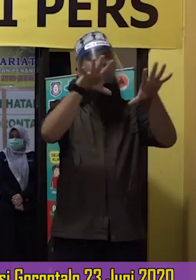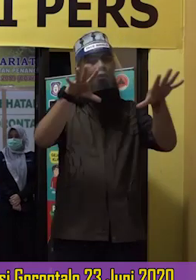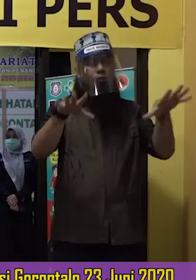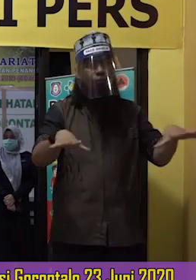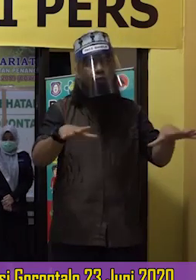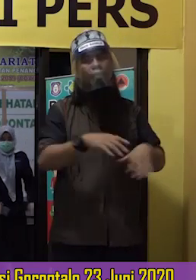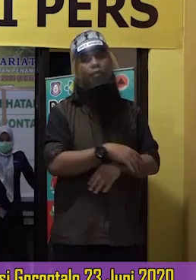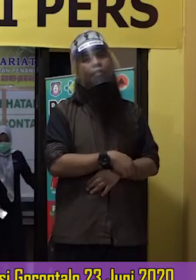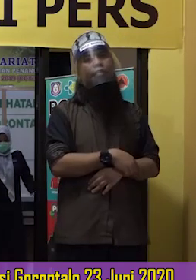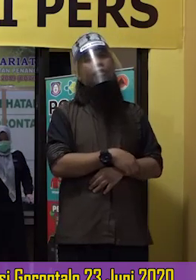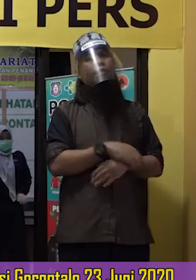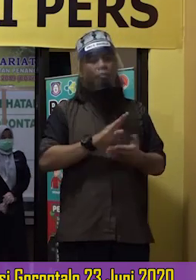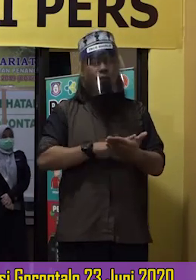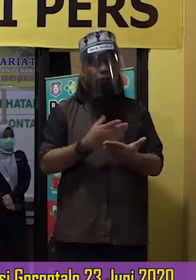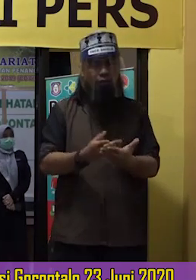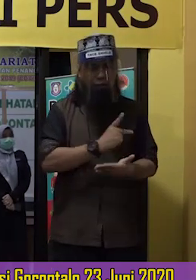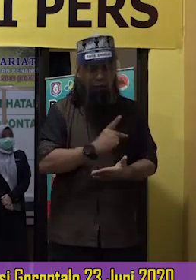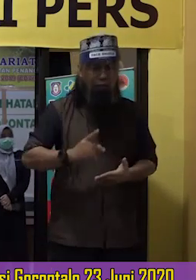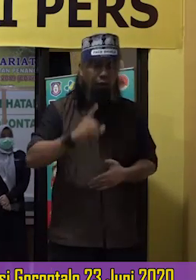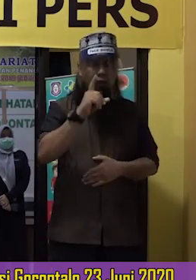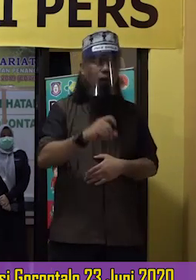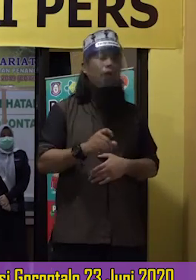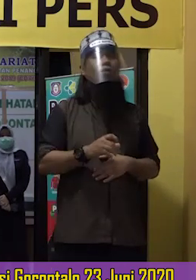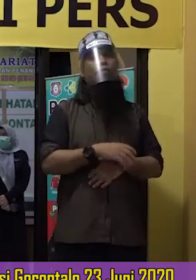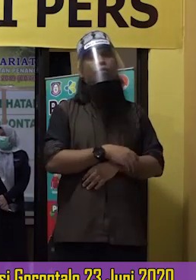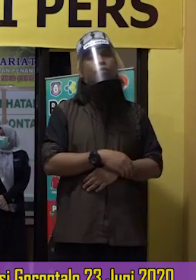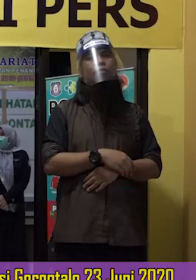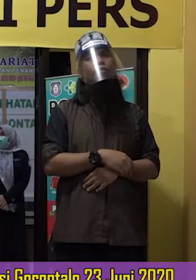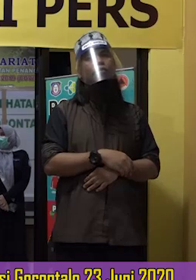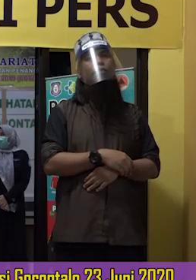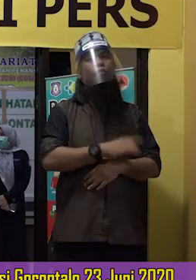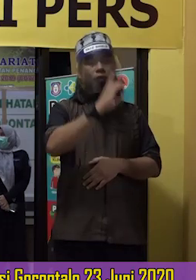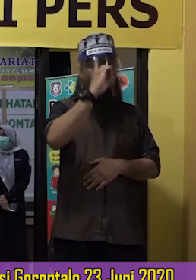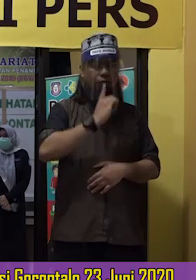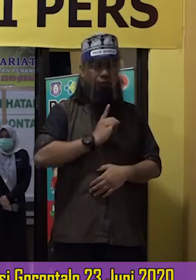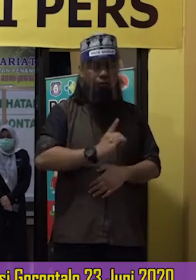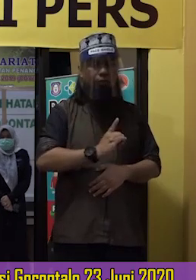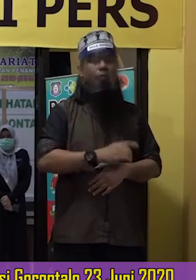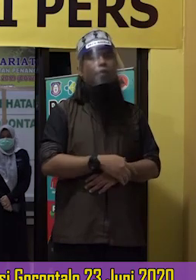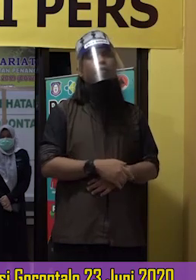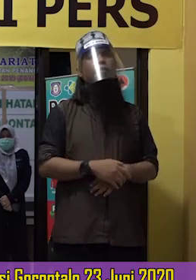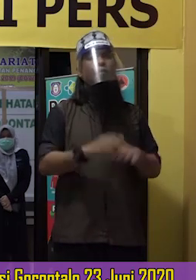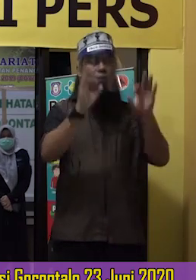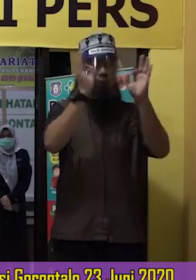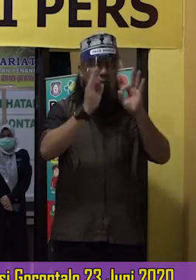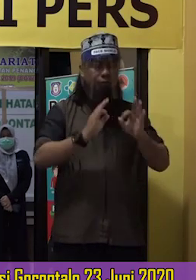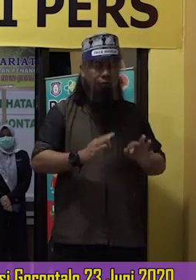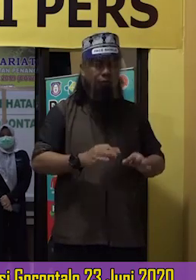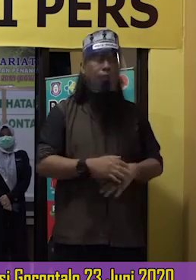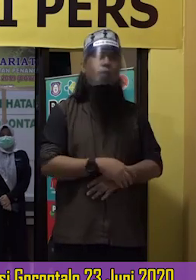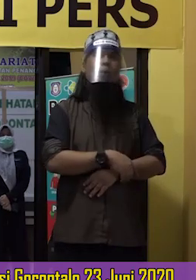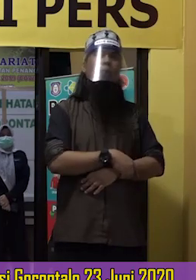mudah-mudahan tetap semangat untuk disiplin menggunakan masker, ya, jangan lengah,